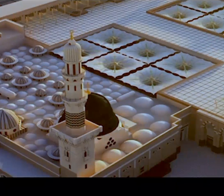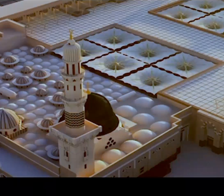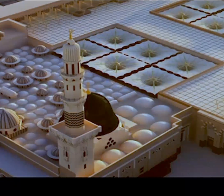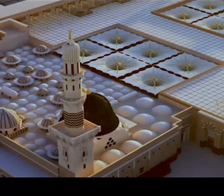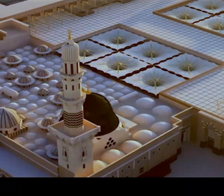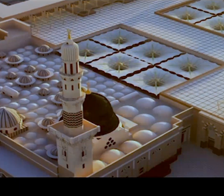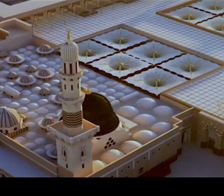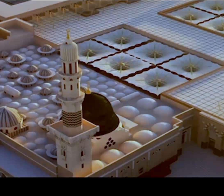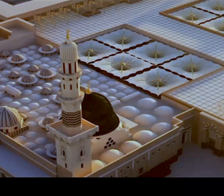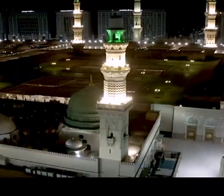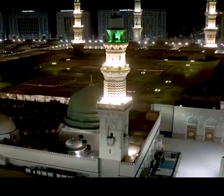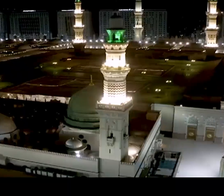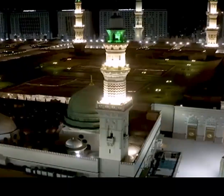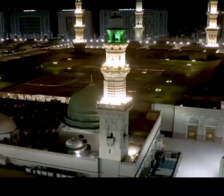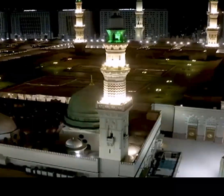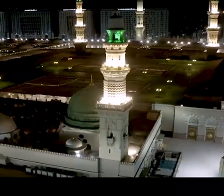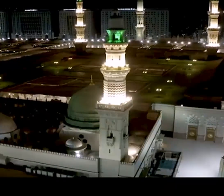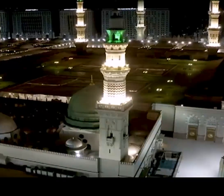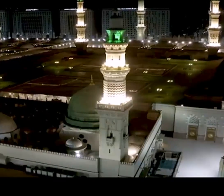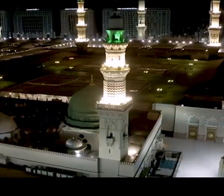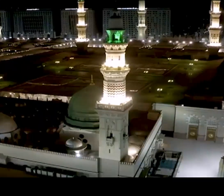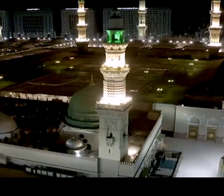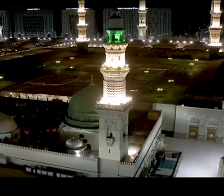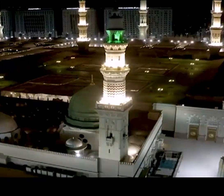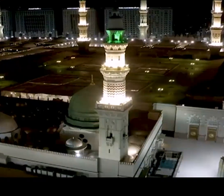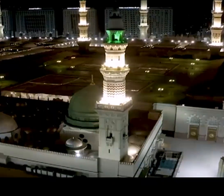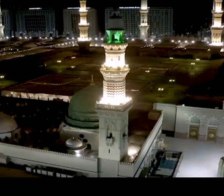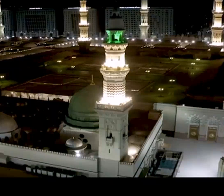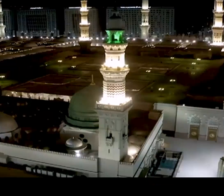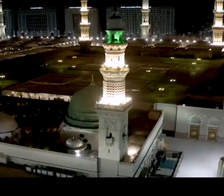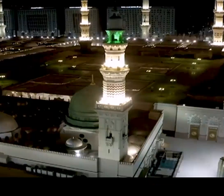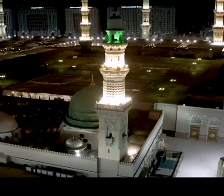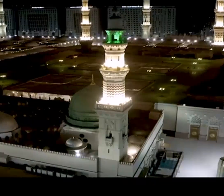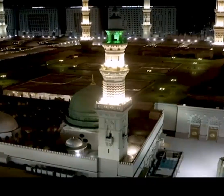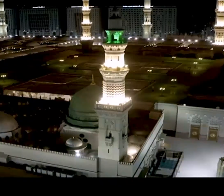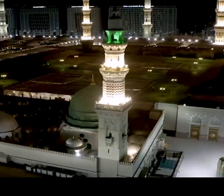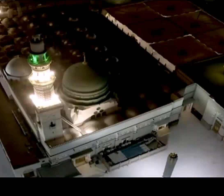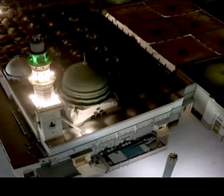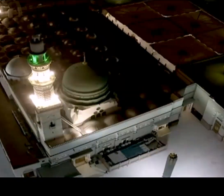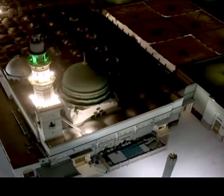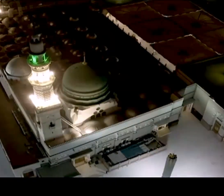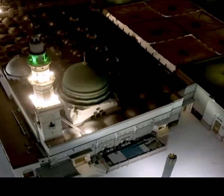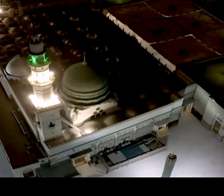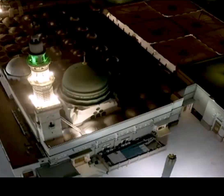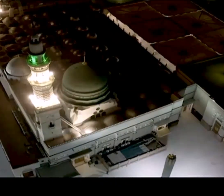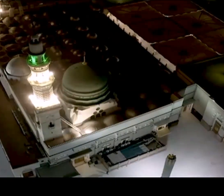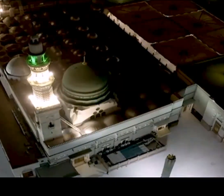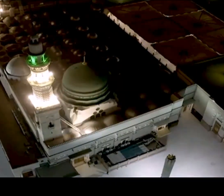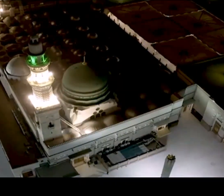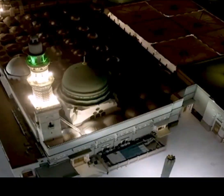رسول اللہ وعلی آلک واصحابک یا حبیب اللہ۔ الصلاة والسلام علیک یا